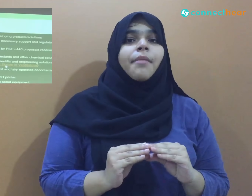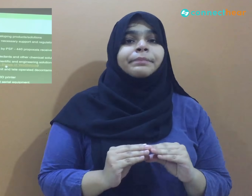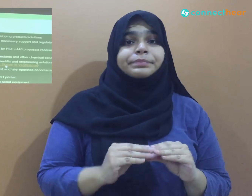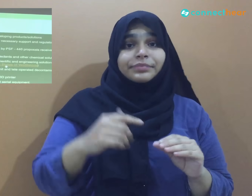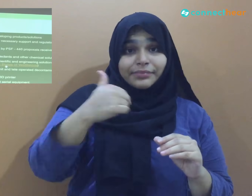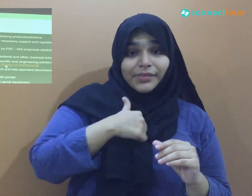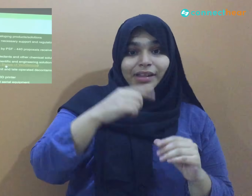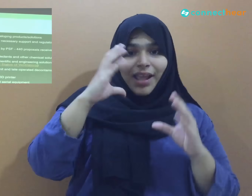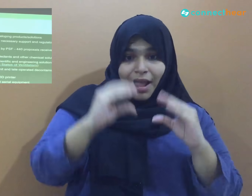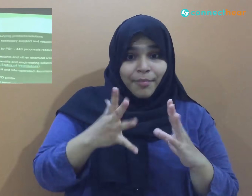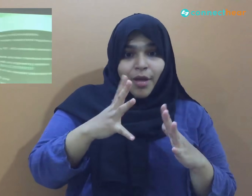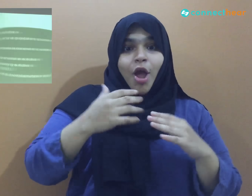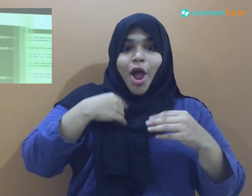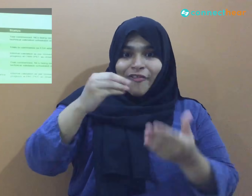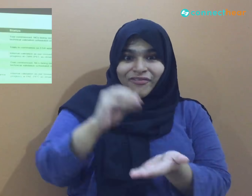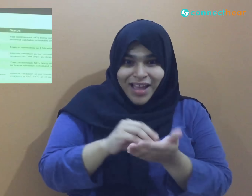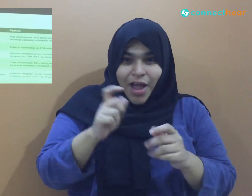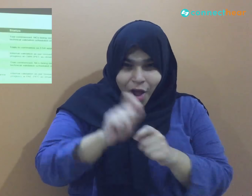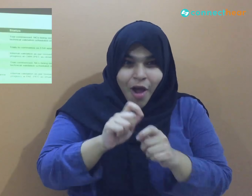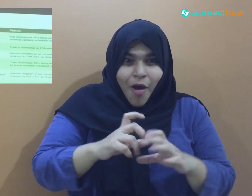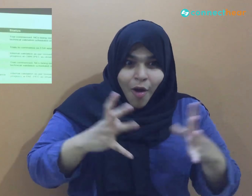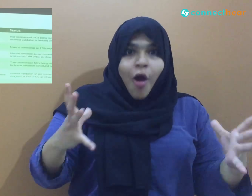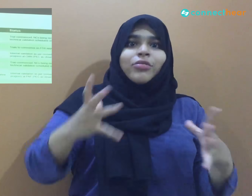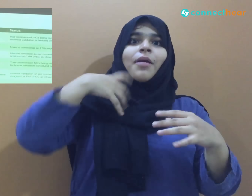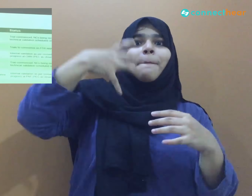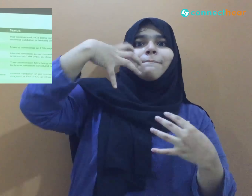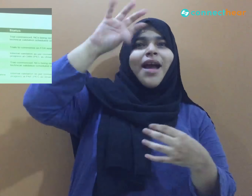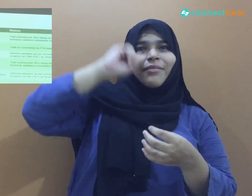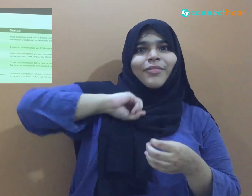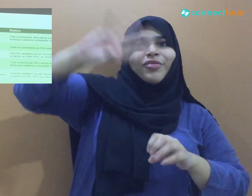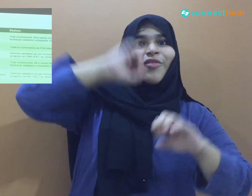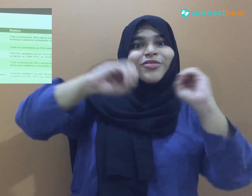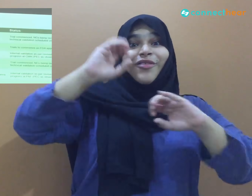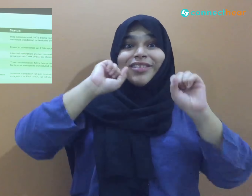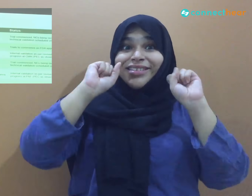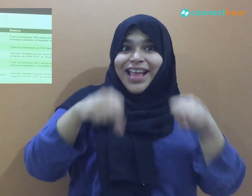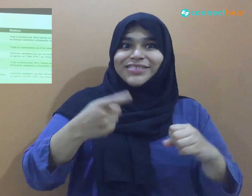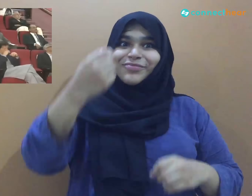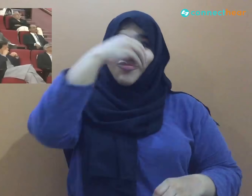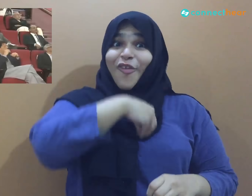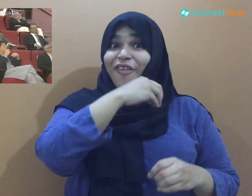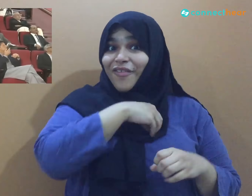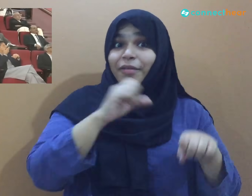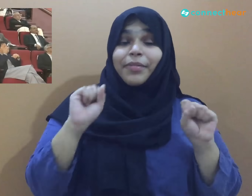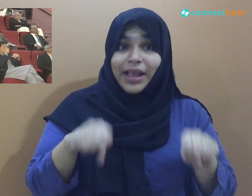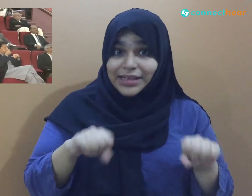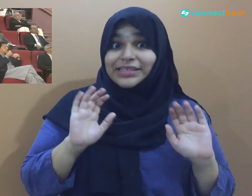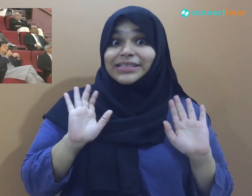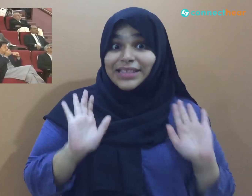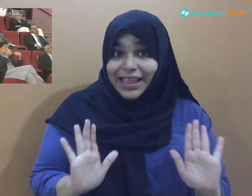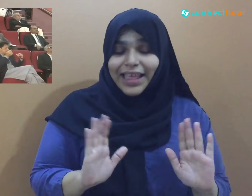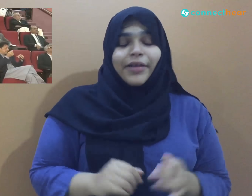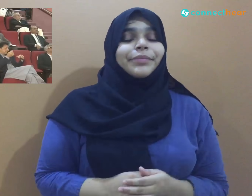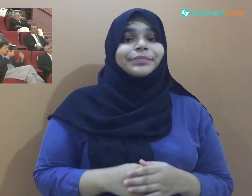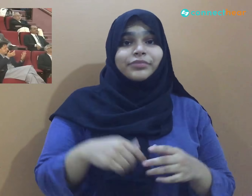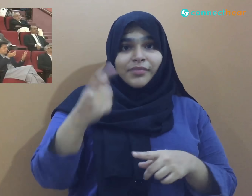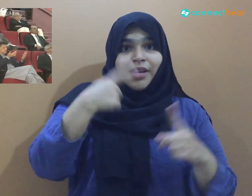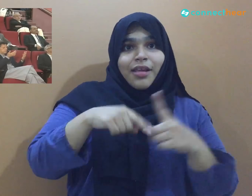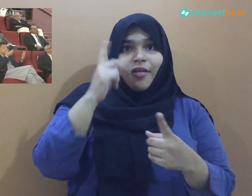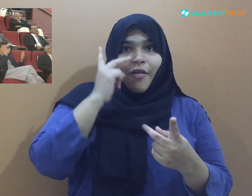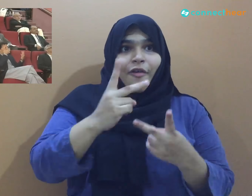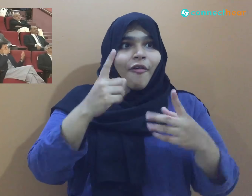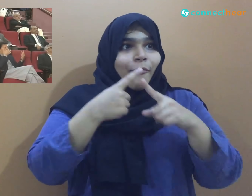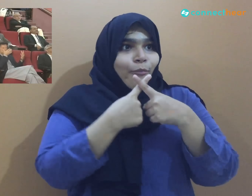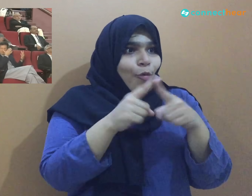صرف ہماری کمی پوری ہوگی بلکہ ہم اس کو باہر بھی جو ہے سر وہ اس کو دے سکیں گے. یہ سر ایک سٹیٹس ہے جو بتاتا ہے کہ اس وقت